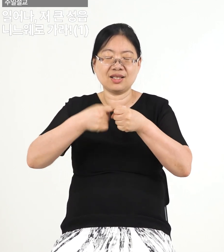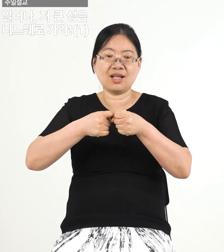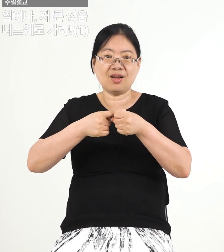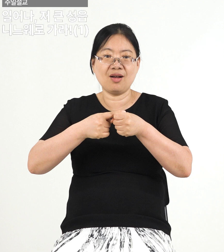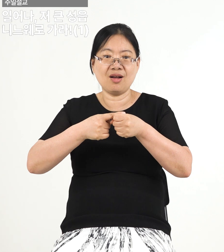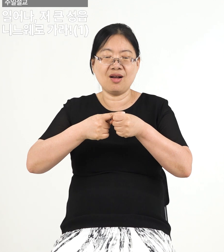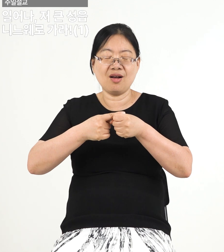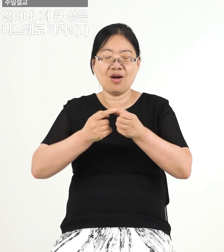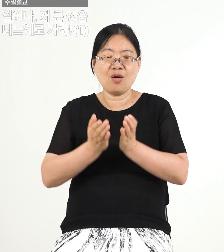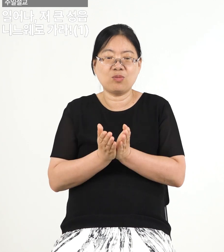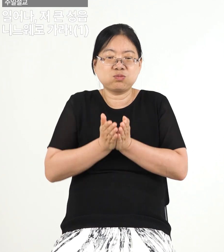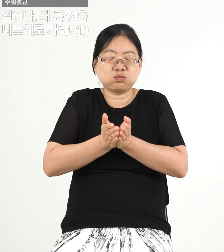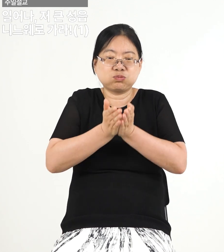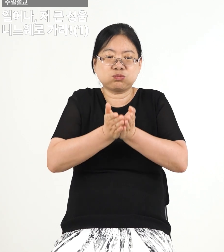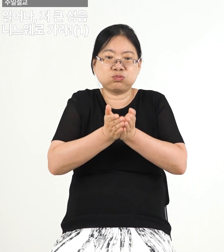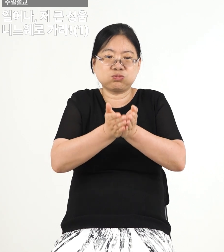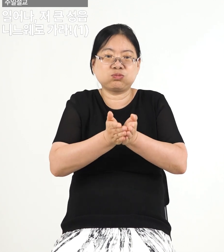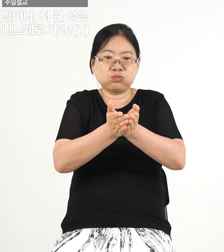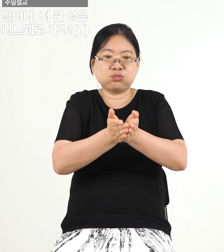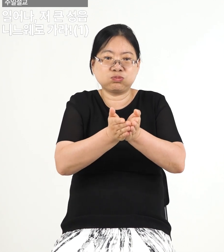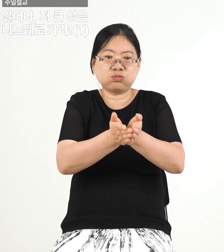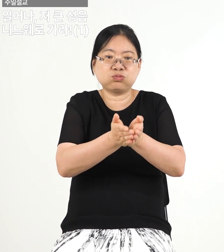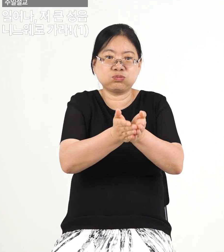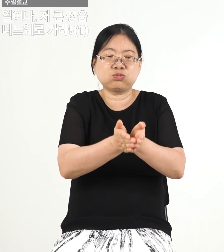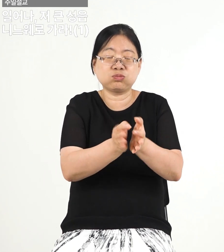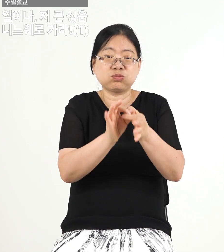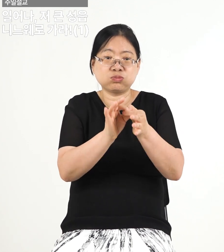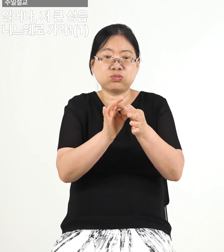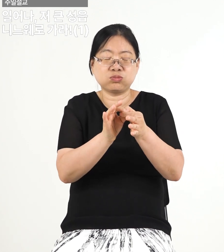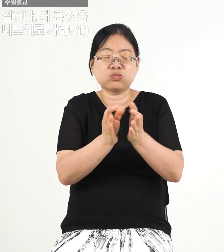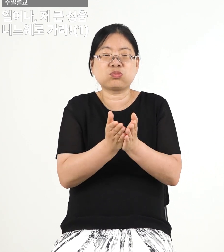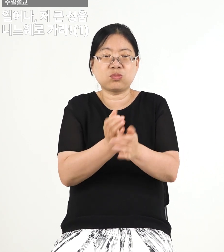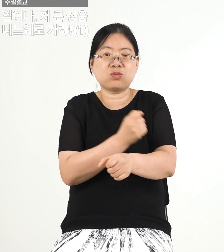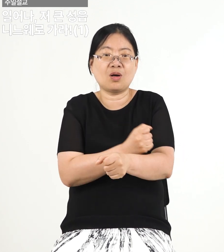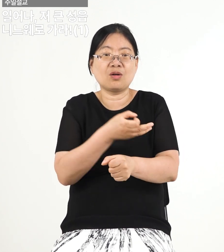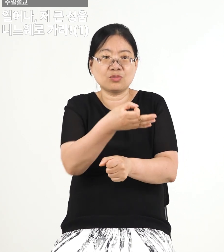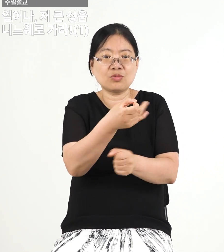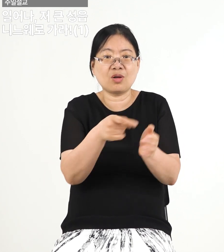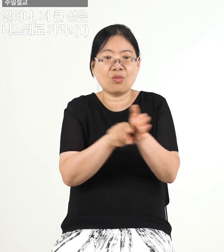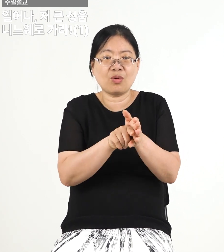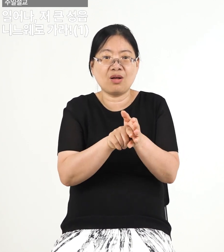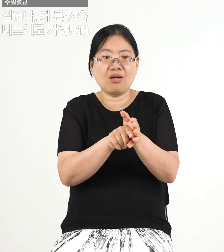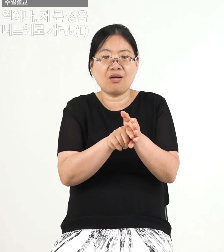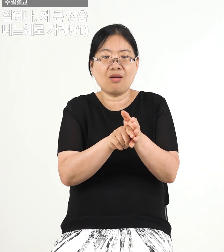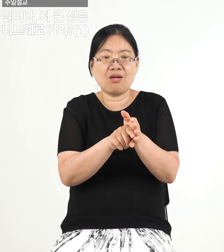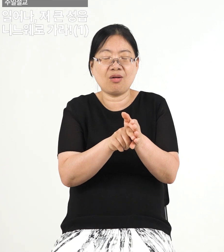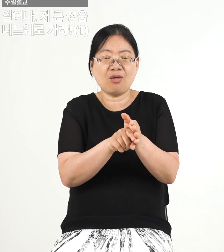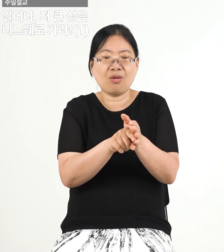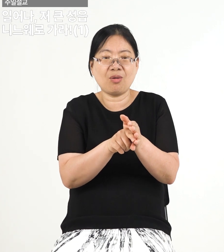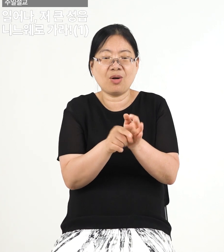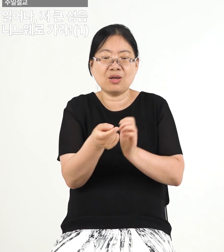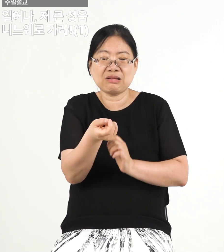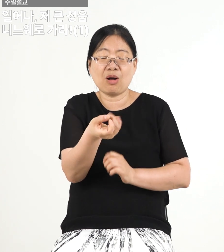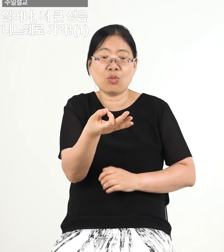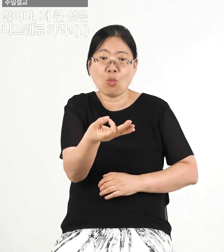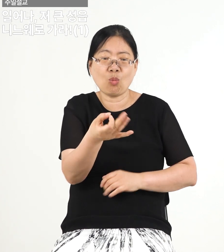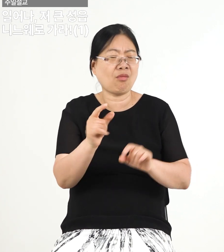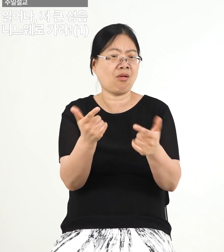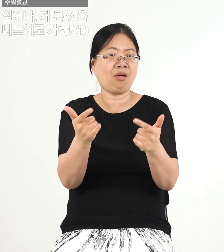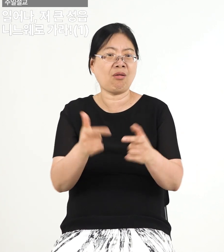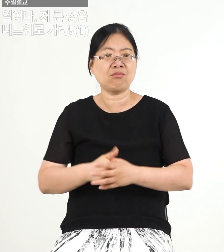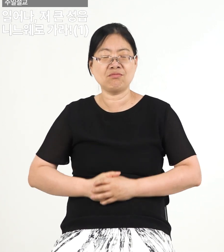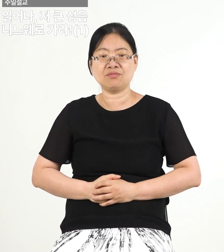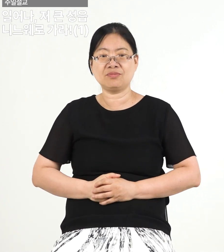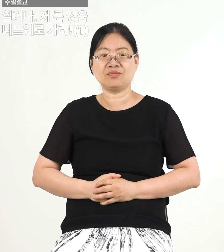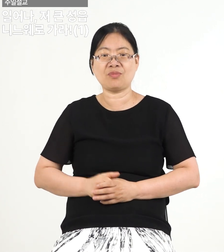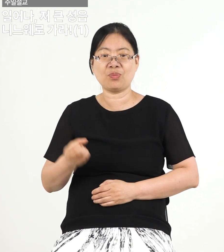걸리는 항해에 관련된 뱃삭스 지불하려면 작은 돈이 아니에요.